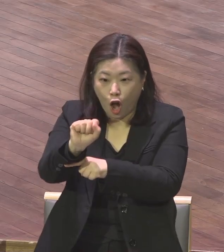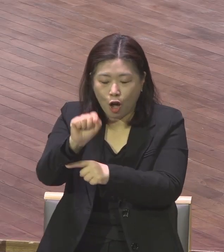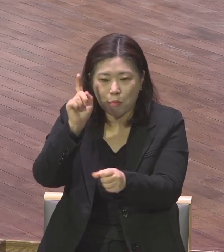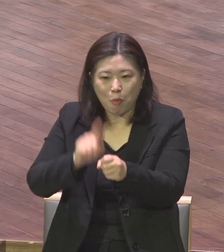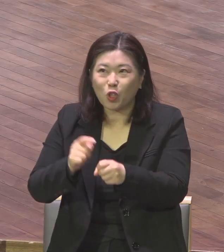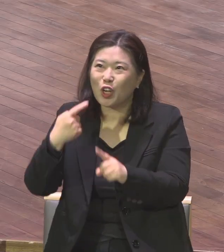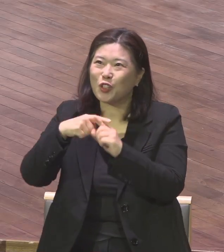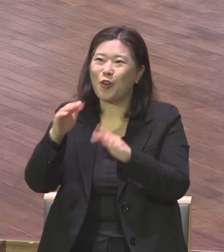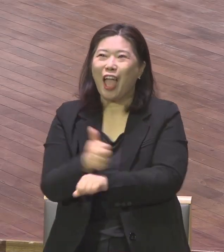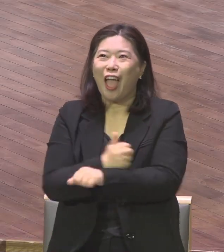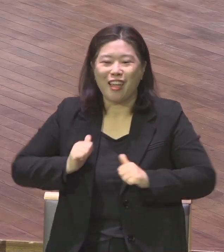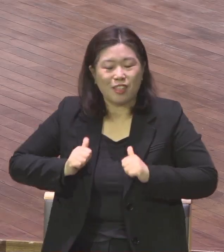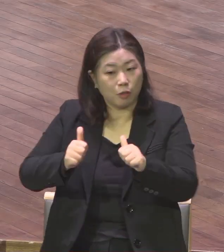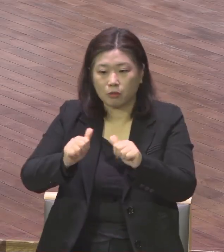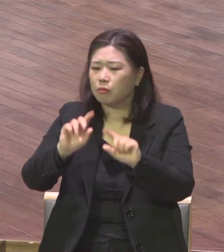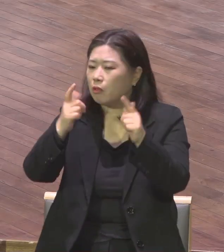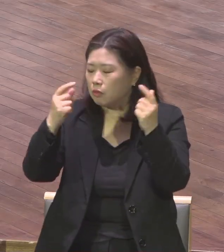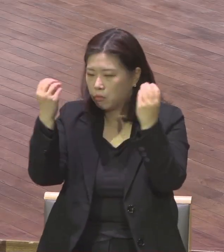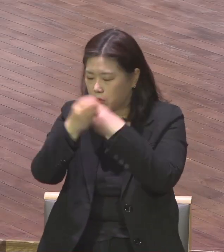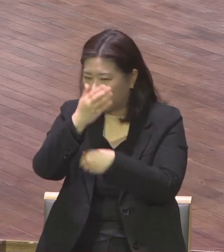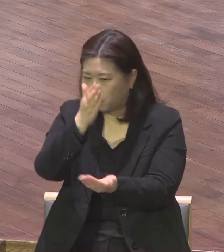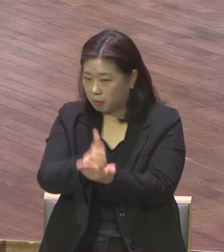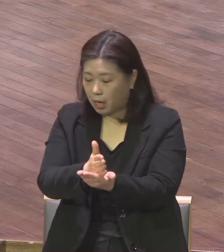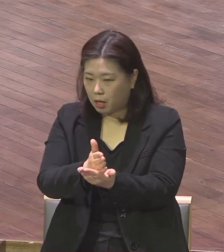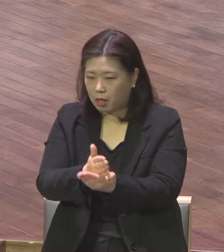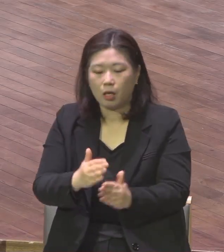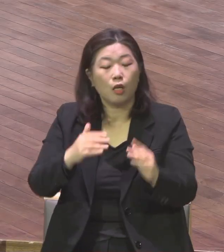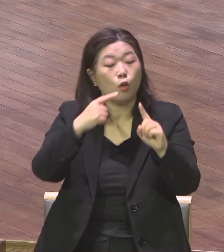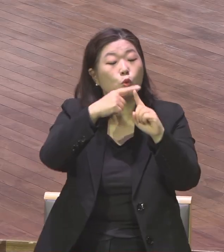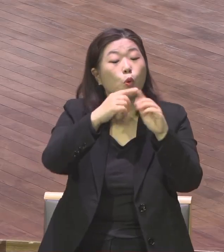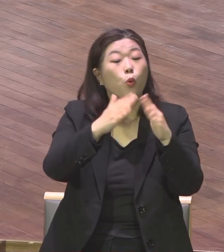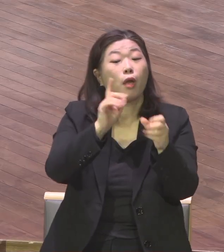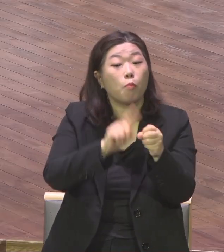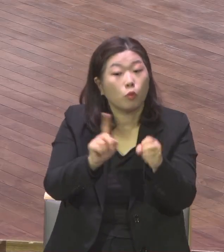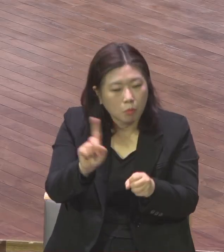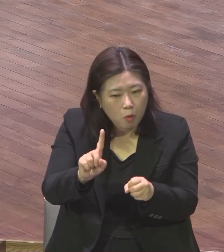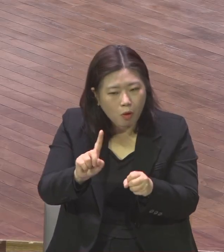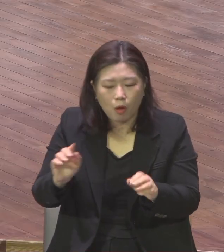기도하는 곳이에요. 내 집은 만민이 기도하는 곳이다.